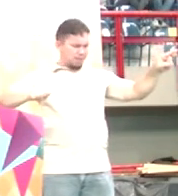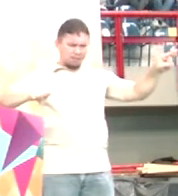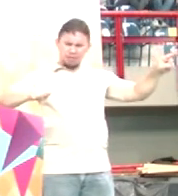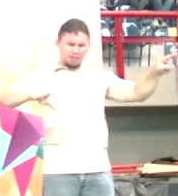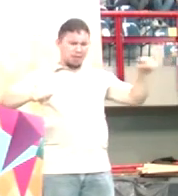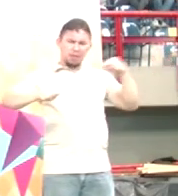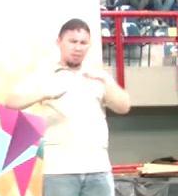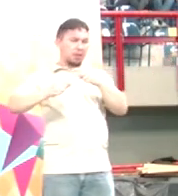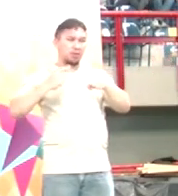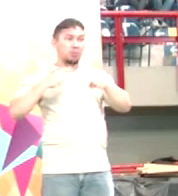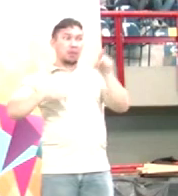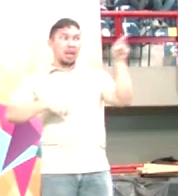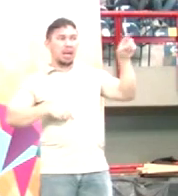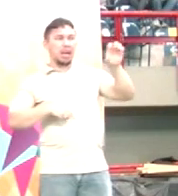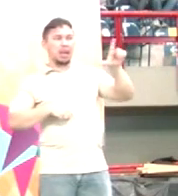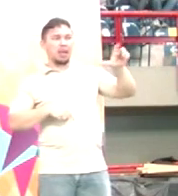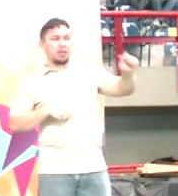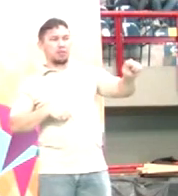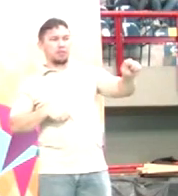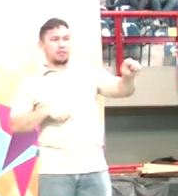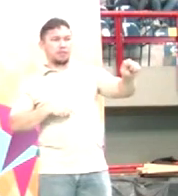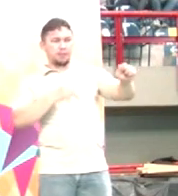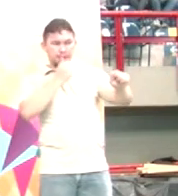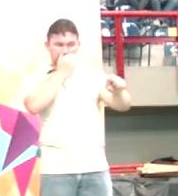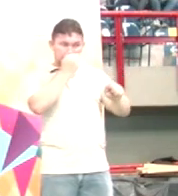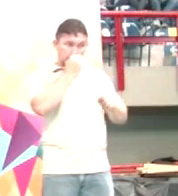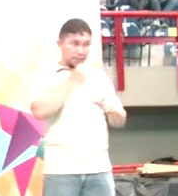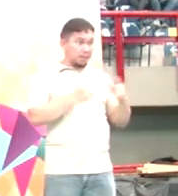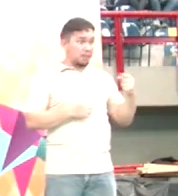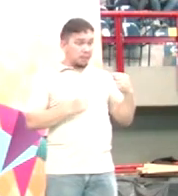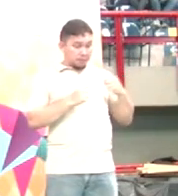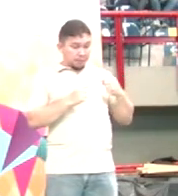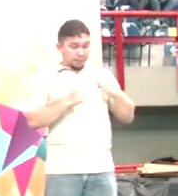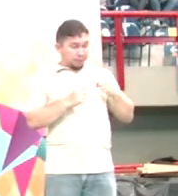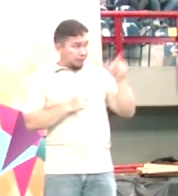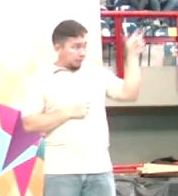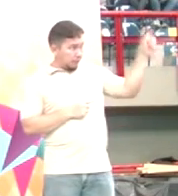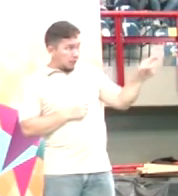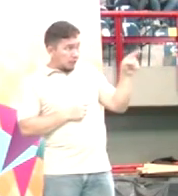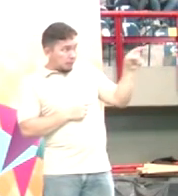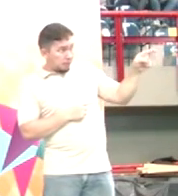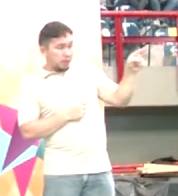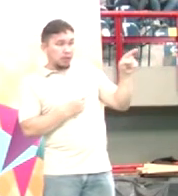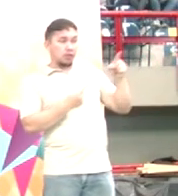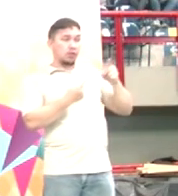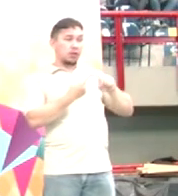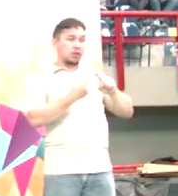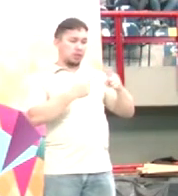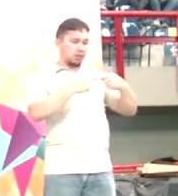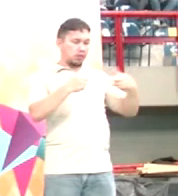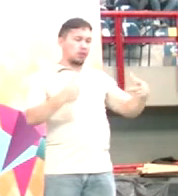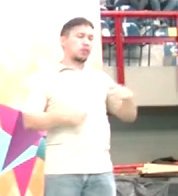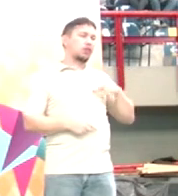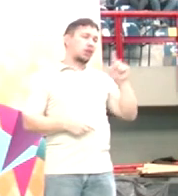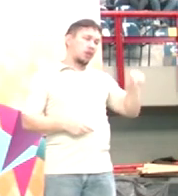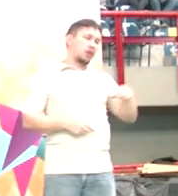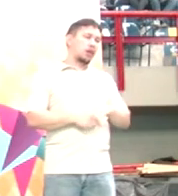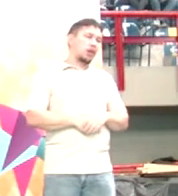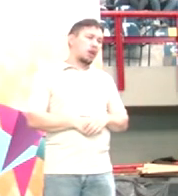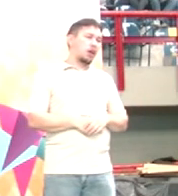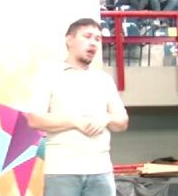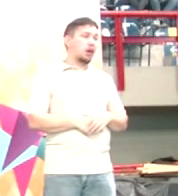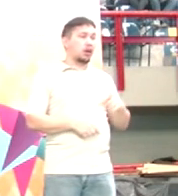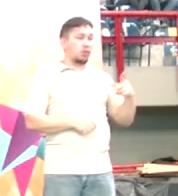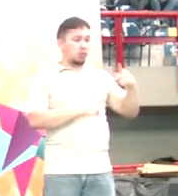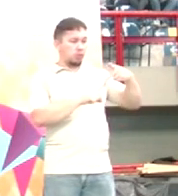gramática, está claro isso. Quem serve para indicar pessoas e objetos são os pronomes